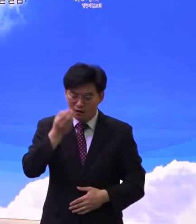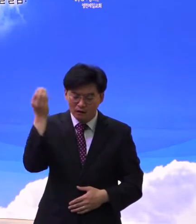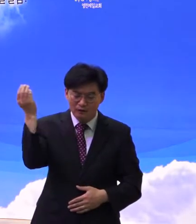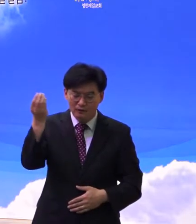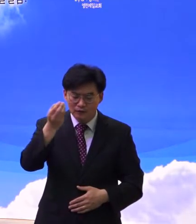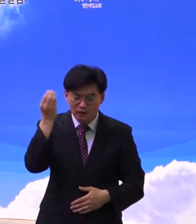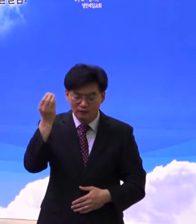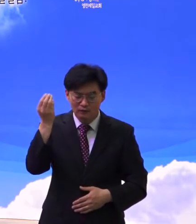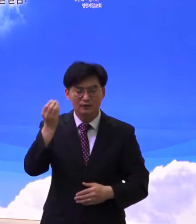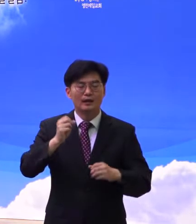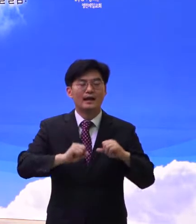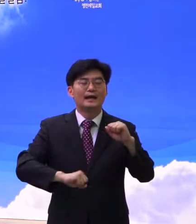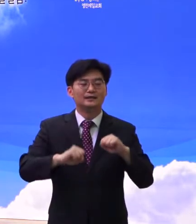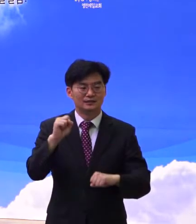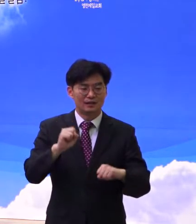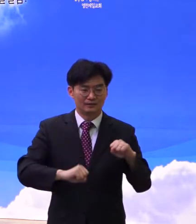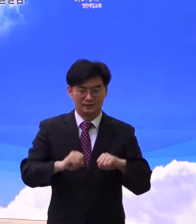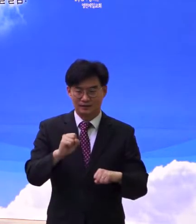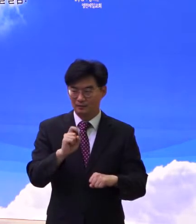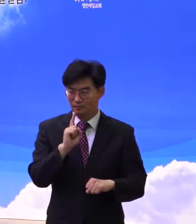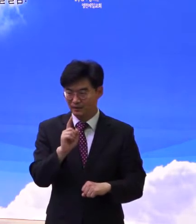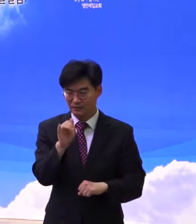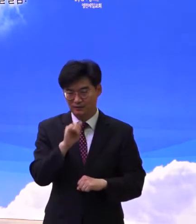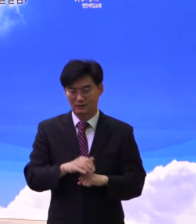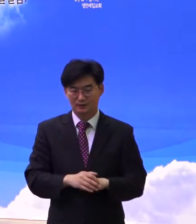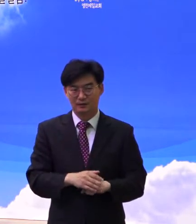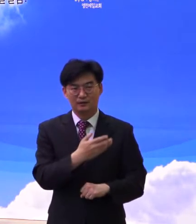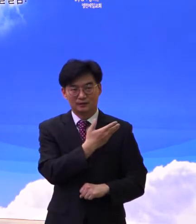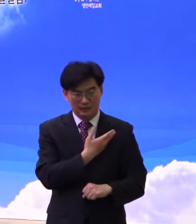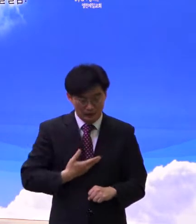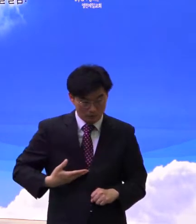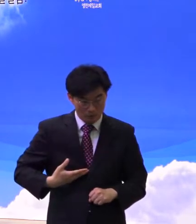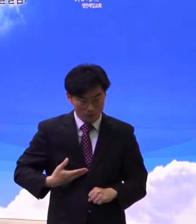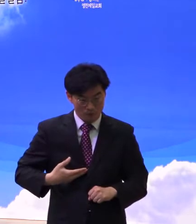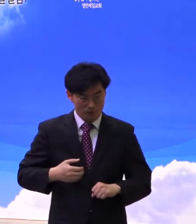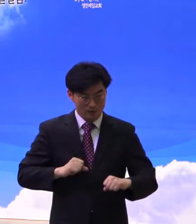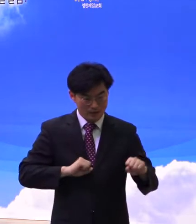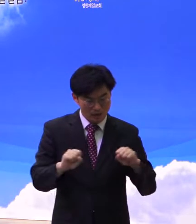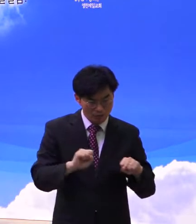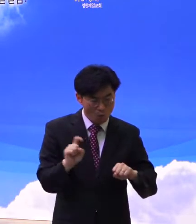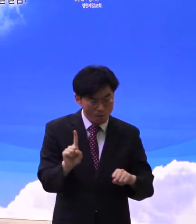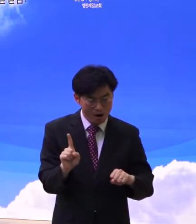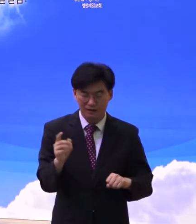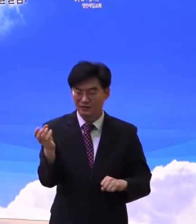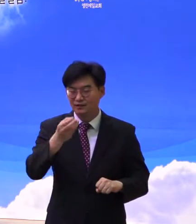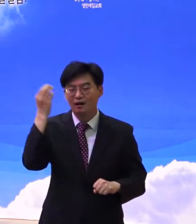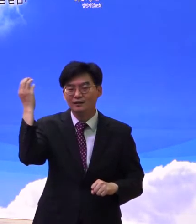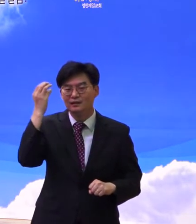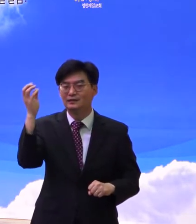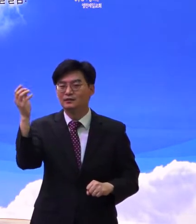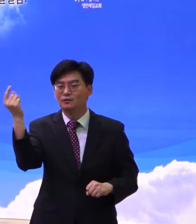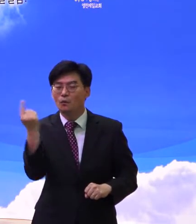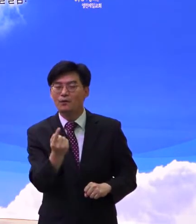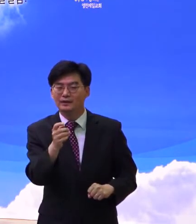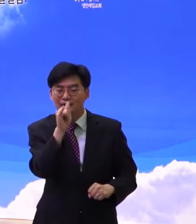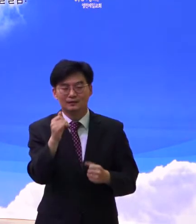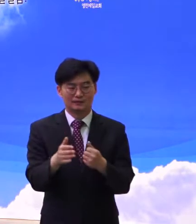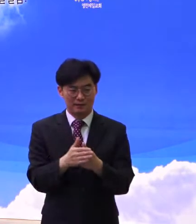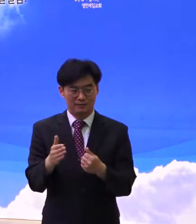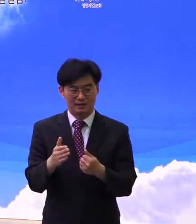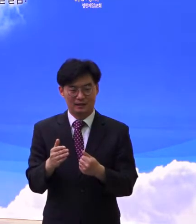성령행전이라고도 부르지 않습니까? 성령행전이라고 사도행전을 부르는 것은 사도들이 일하고 사도들이 걸어다니고 온갖